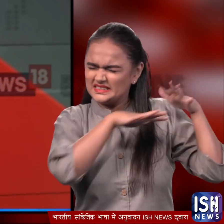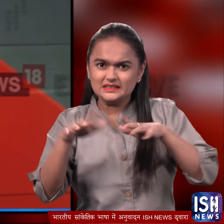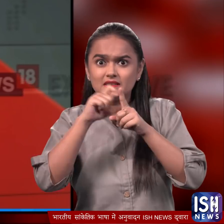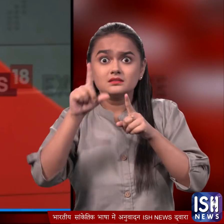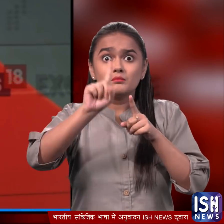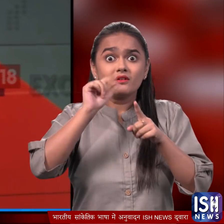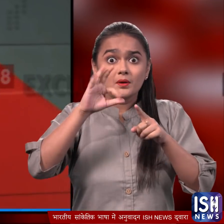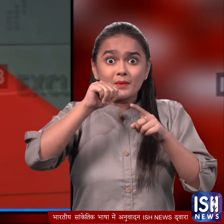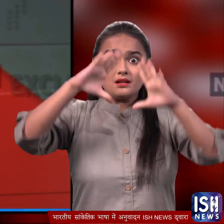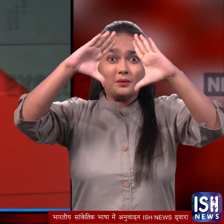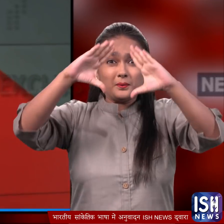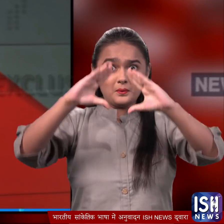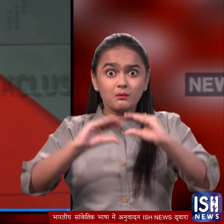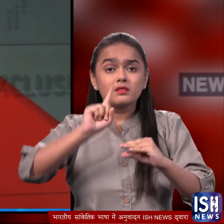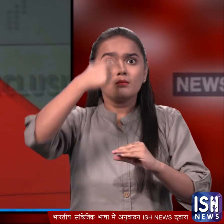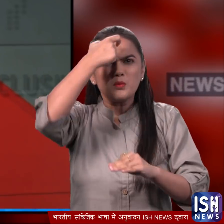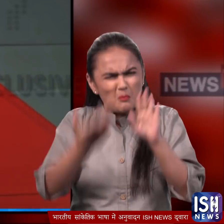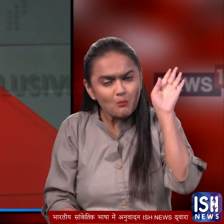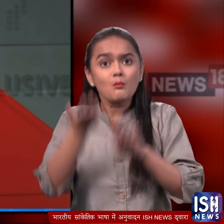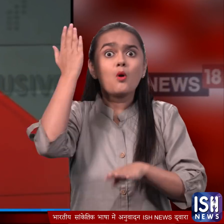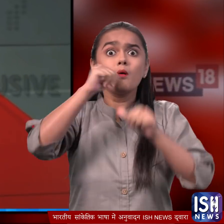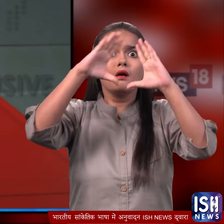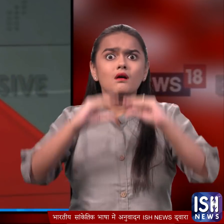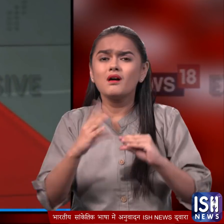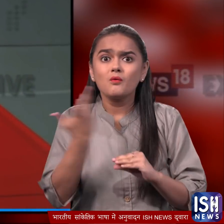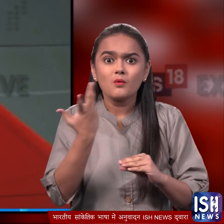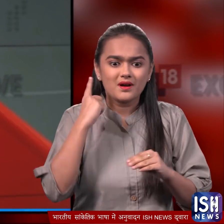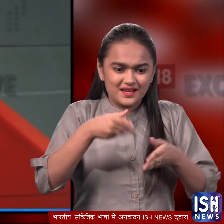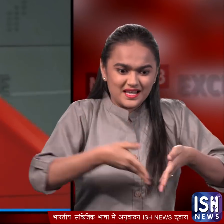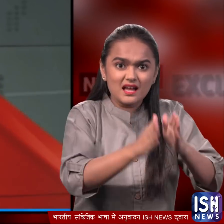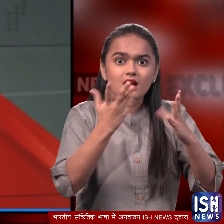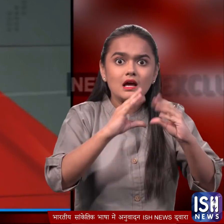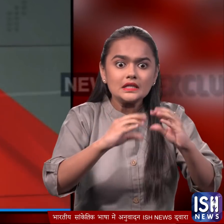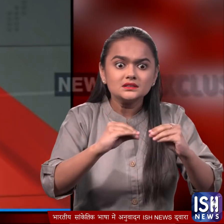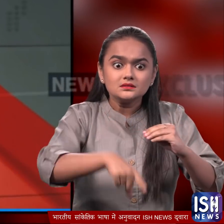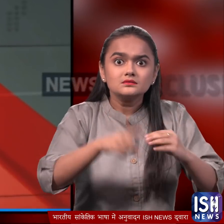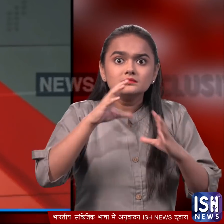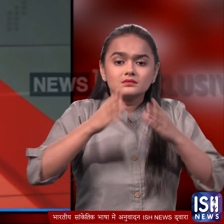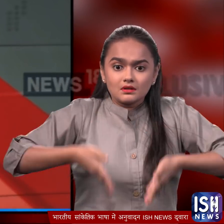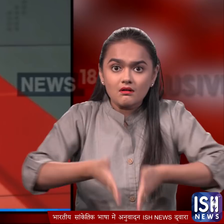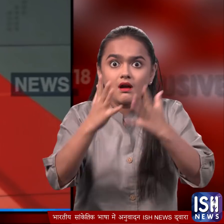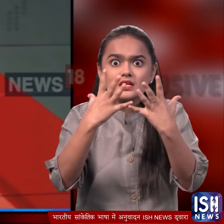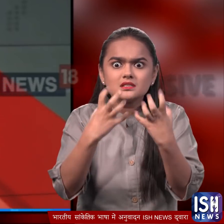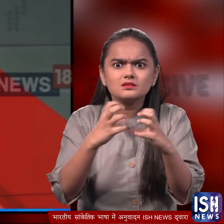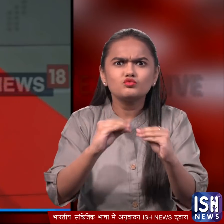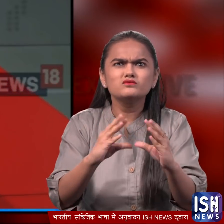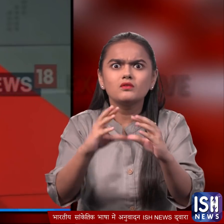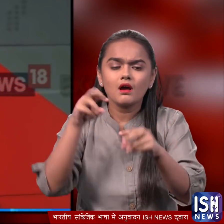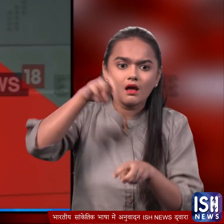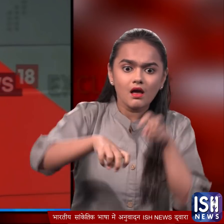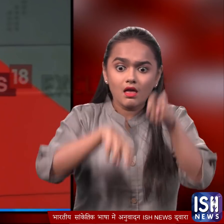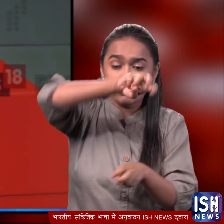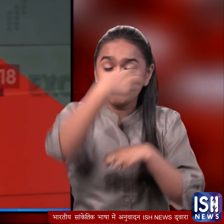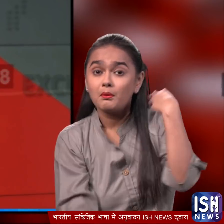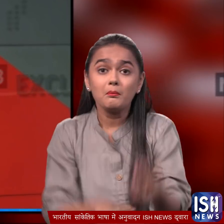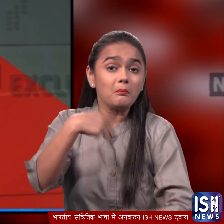उससे ज्यादा बर्बादी नदियों का पानी कम होने पर होता है, क्योंकि नदियों के किनारे बने कच्चे तटबंधों की मिट्टी पानी कम होने पर तेजी से कटने लगती